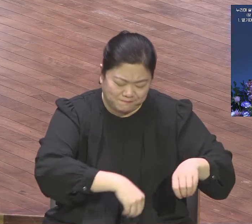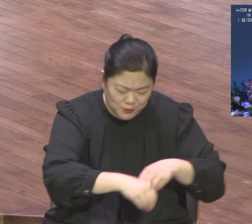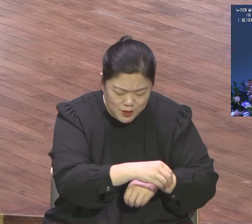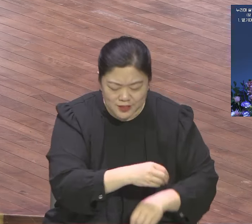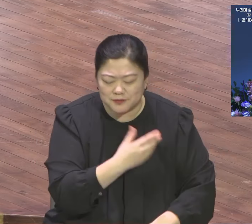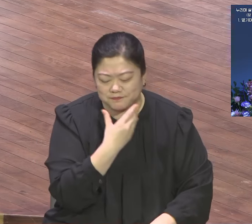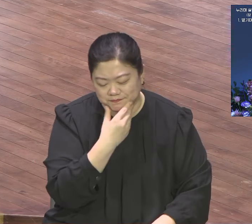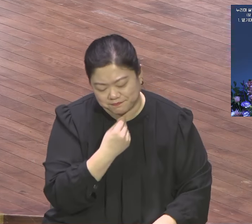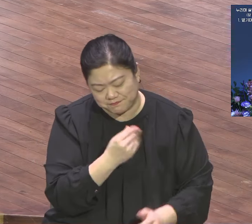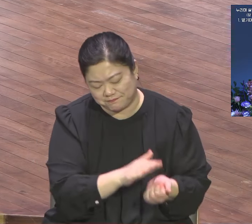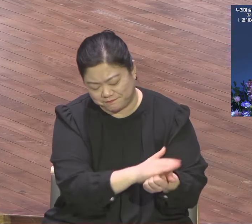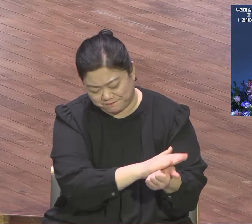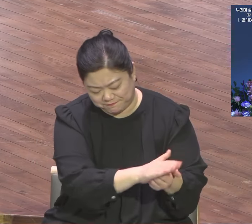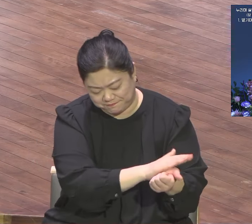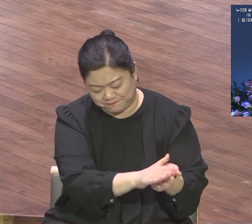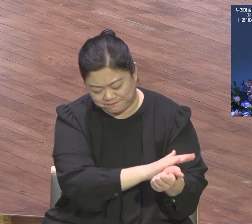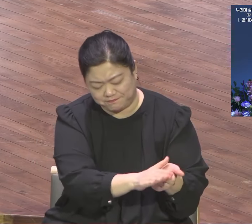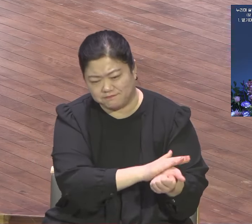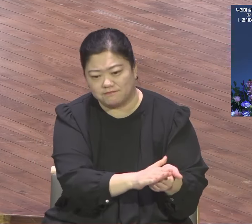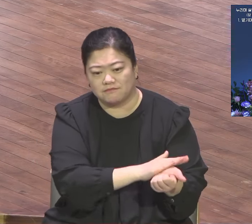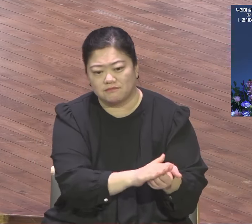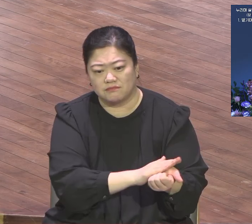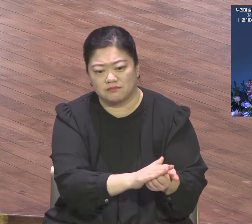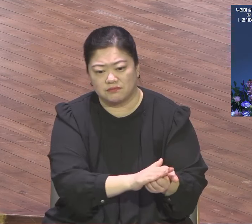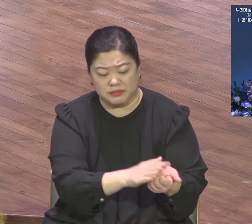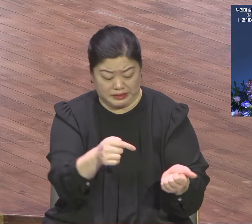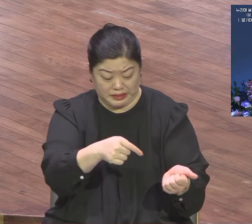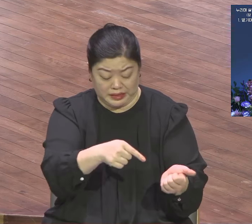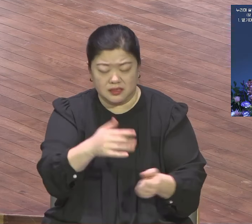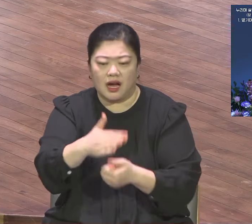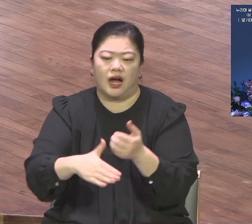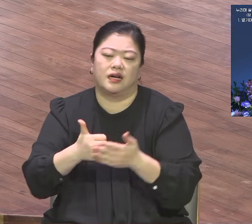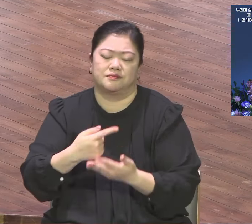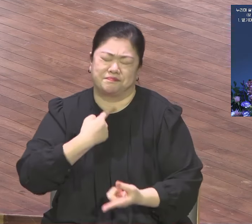그게 진짜 하나님을 의식하는 사람이.